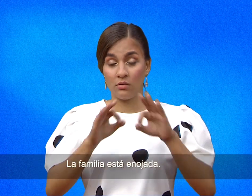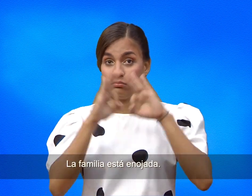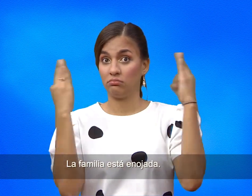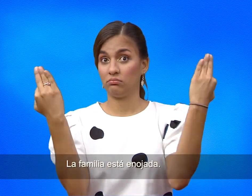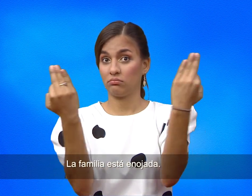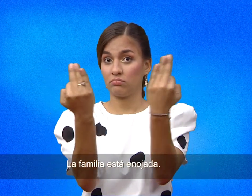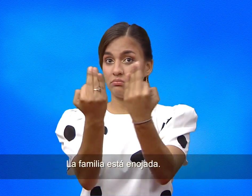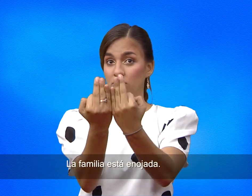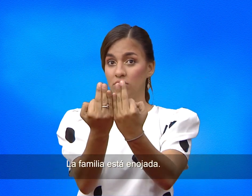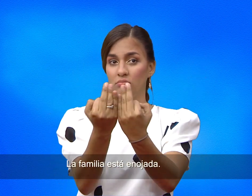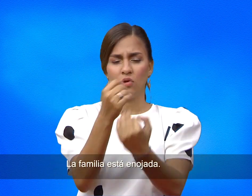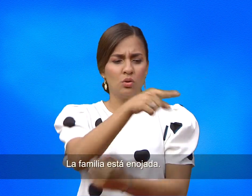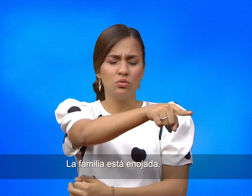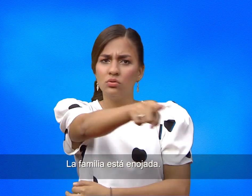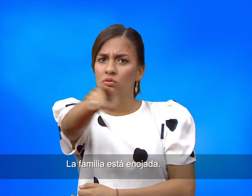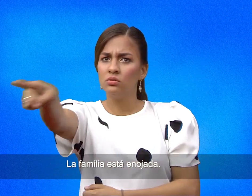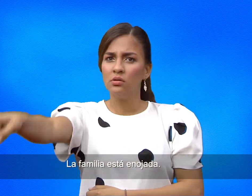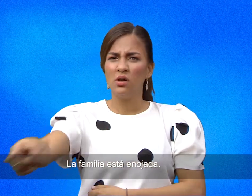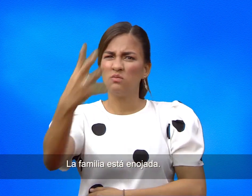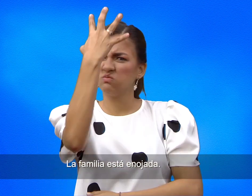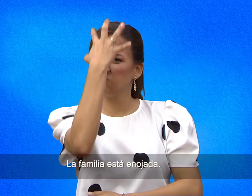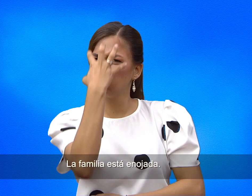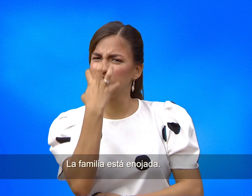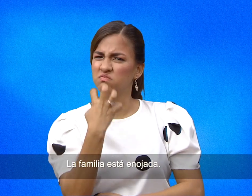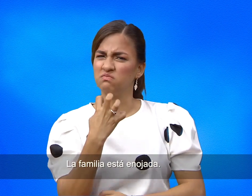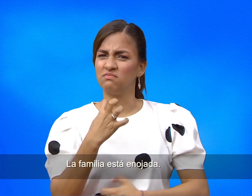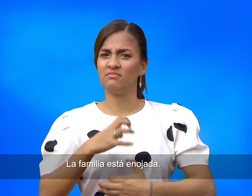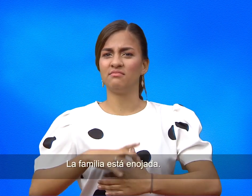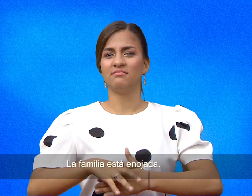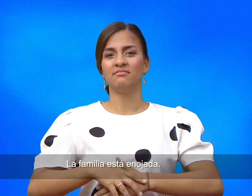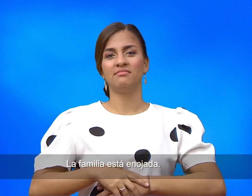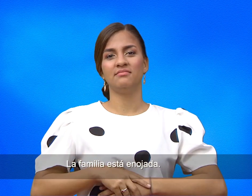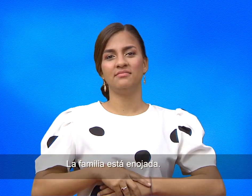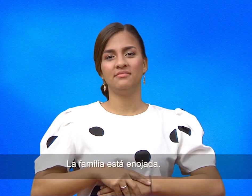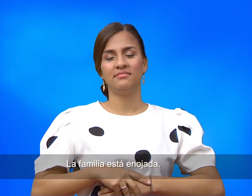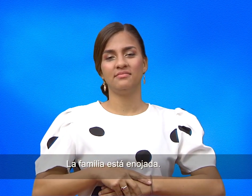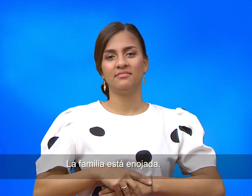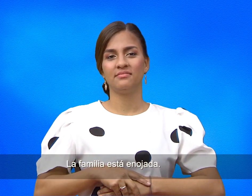La familia está enojada.